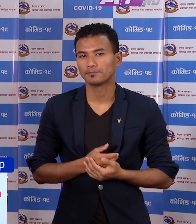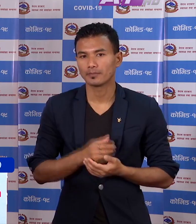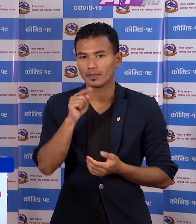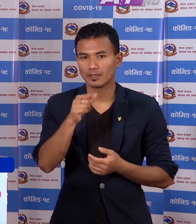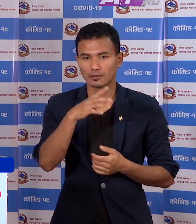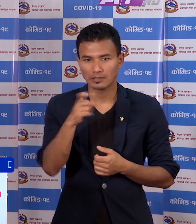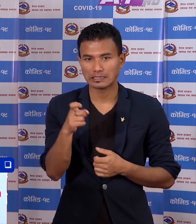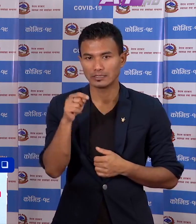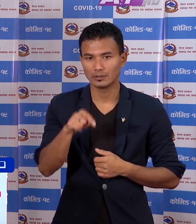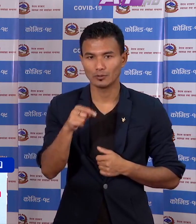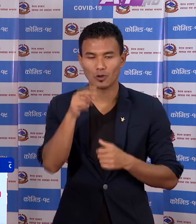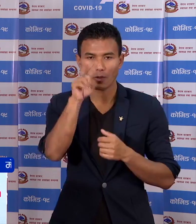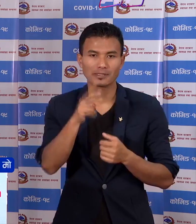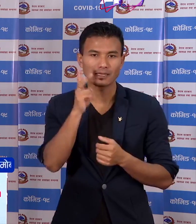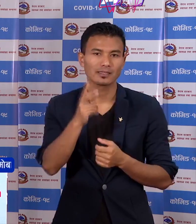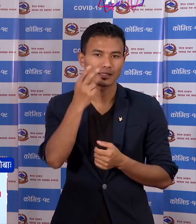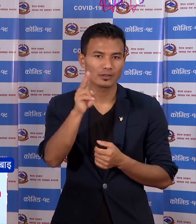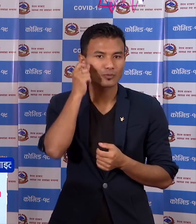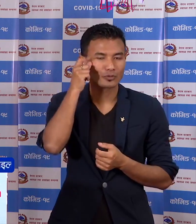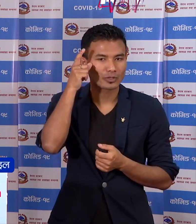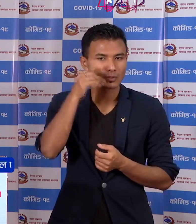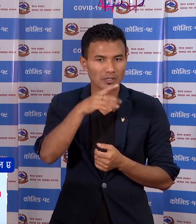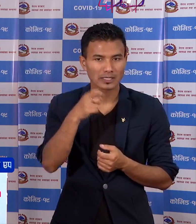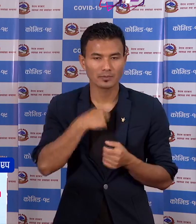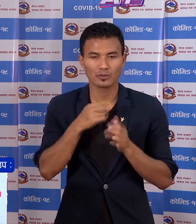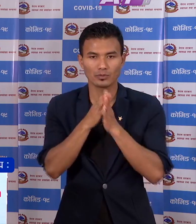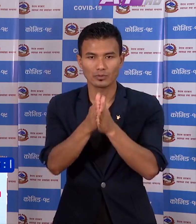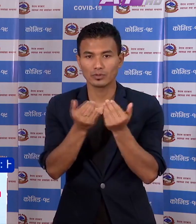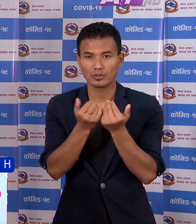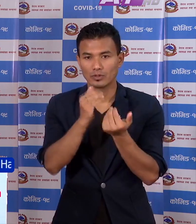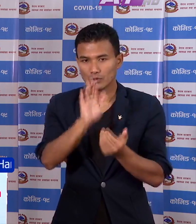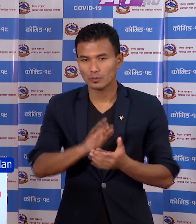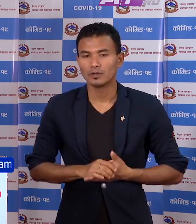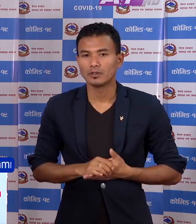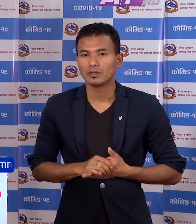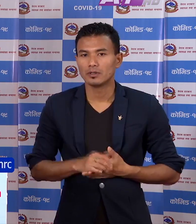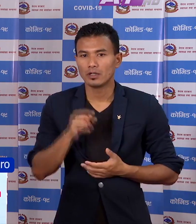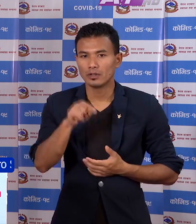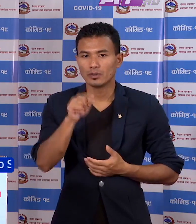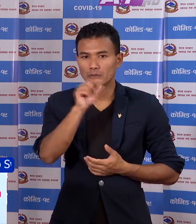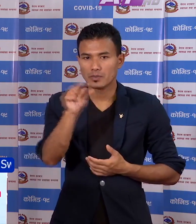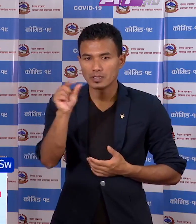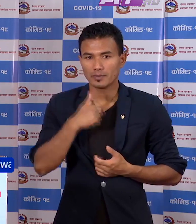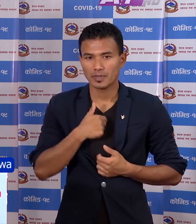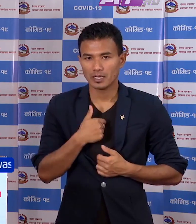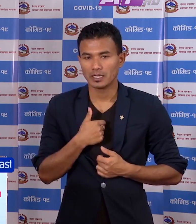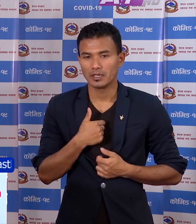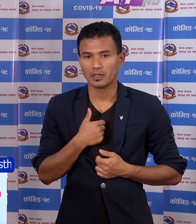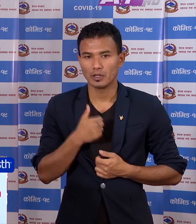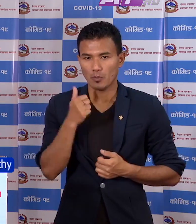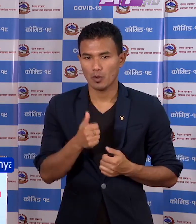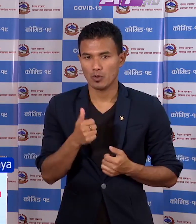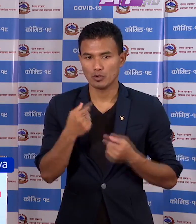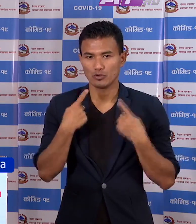तेसको लागी अब यो परिश्चिती तेस्तो थेओ गरनी बुजदीन पनी आगर गर्चु यो संदर्व मैंले चाई अब